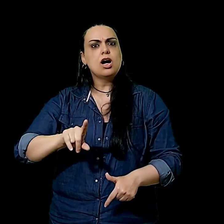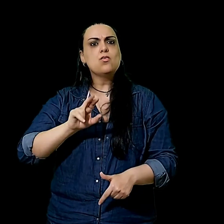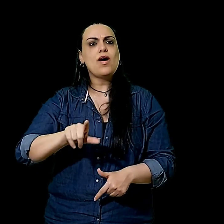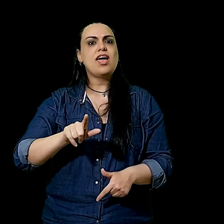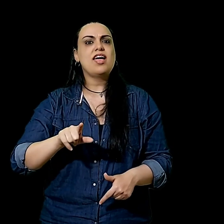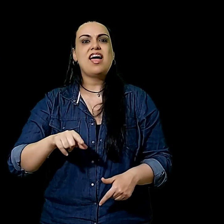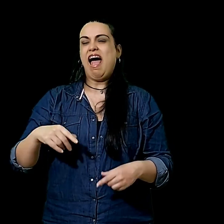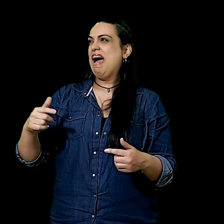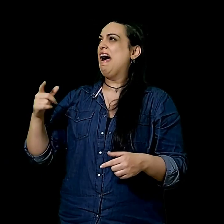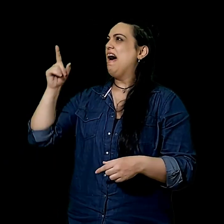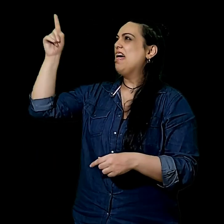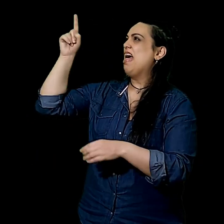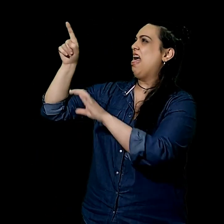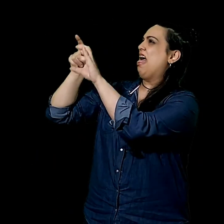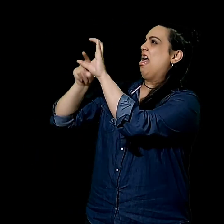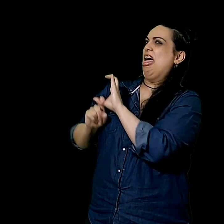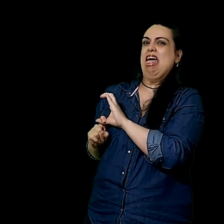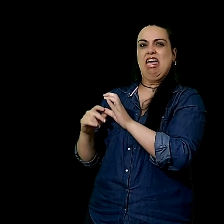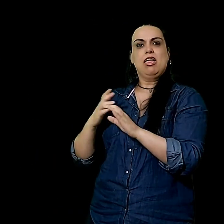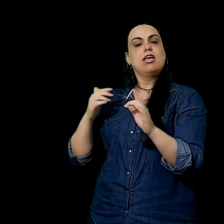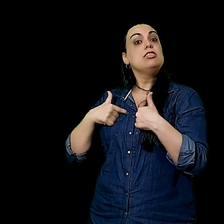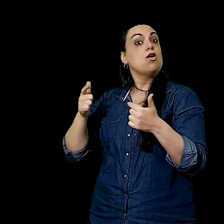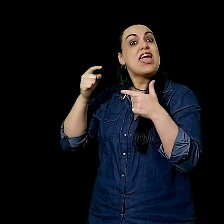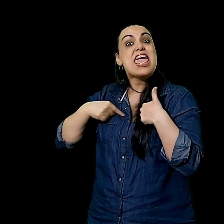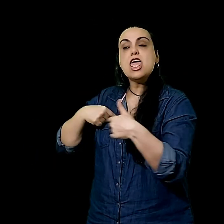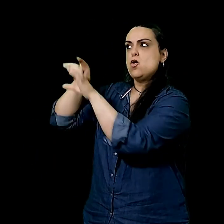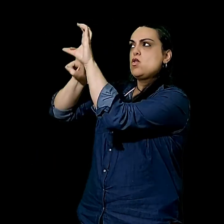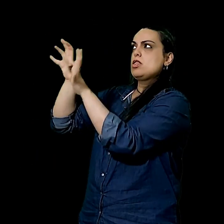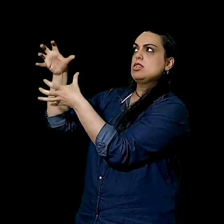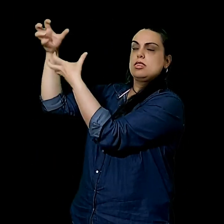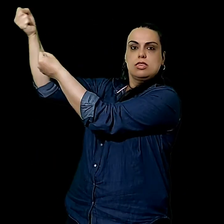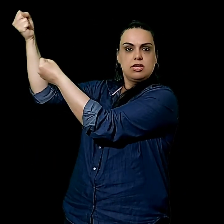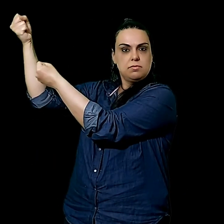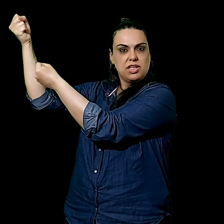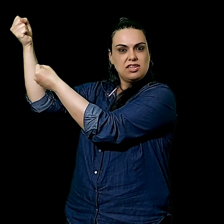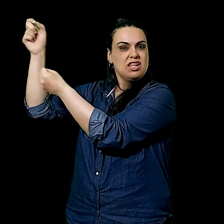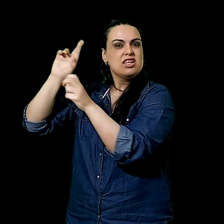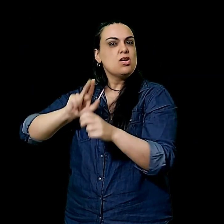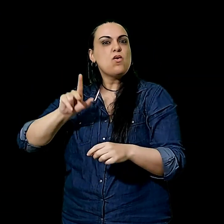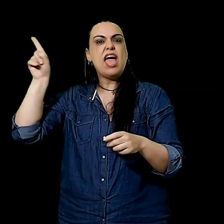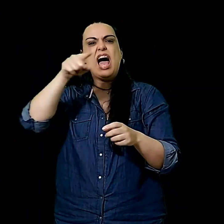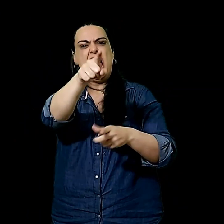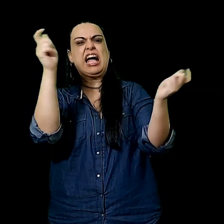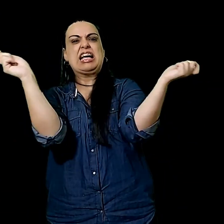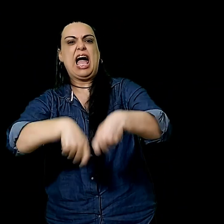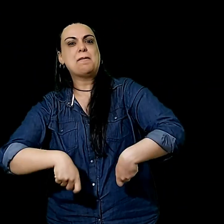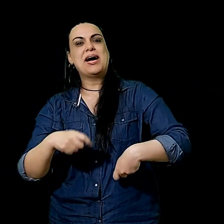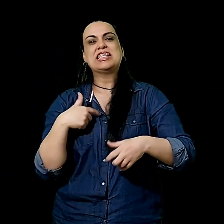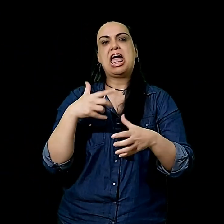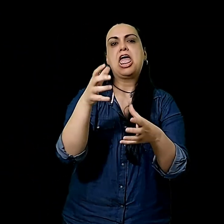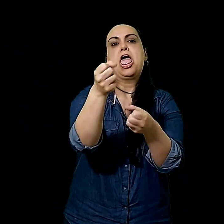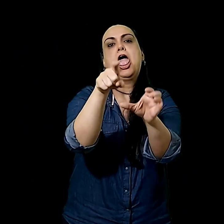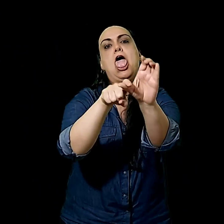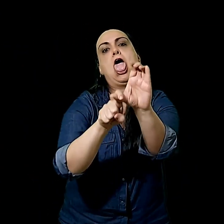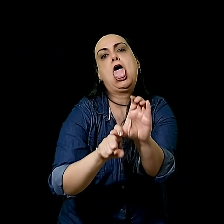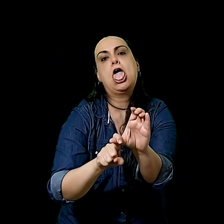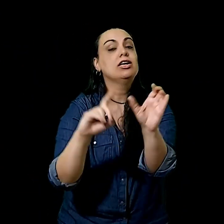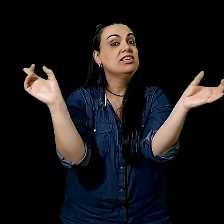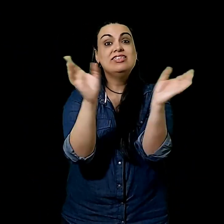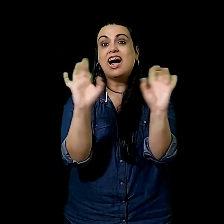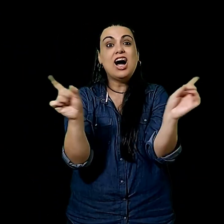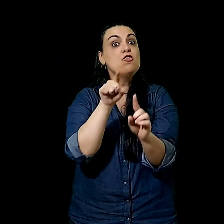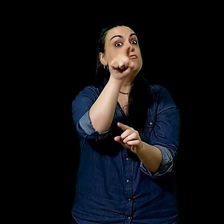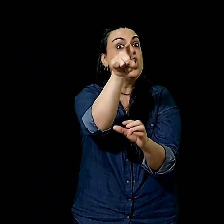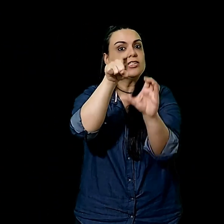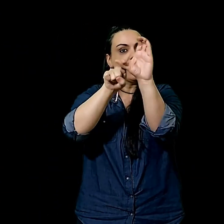tem você. E se Deus te tem de acordo com a capacidade dele e não com a sua, ele é eterno. E aquilo que ele